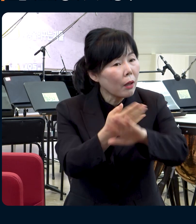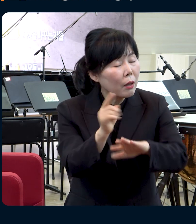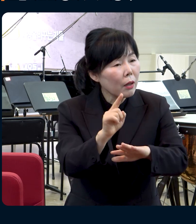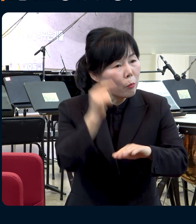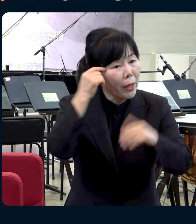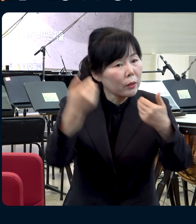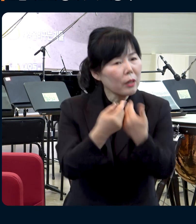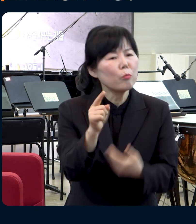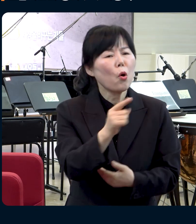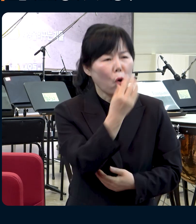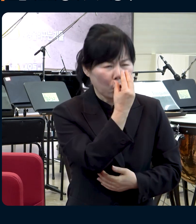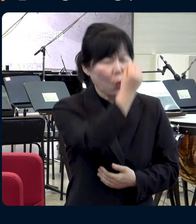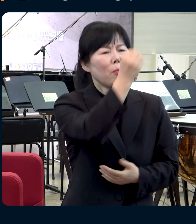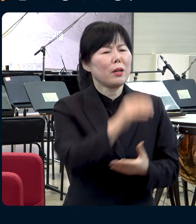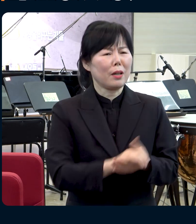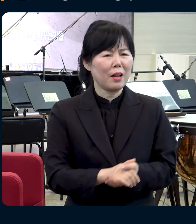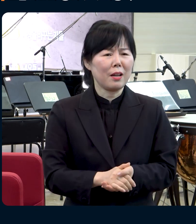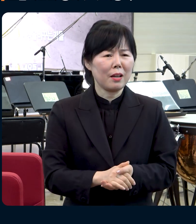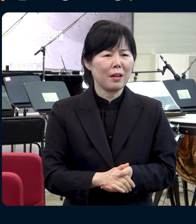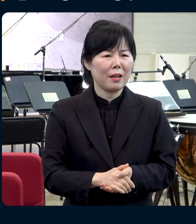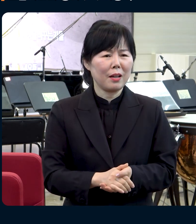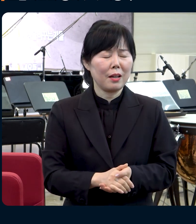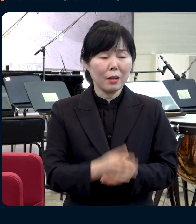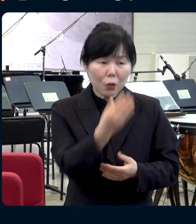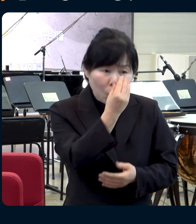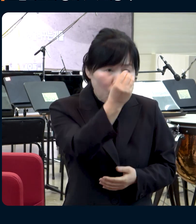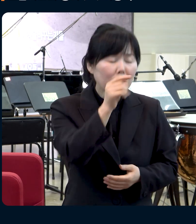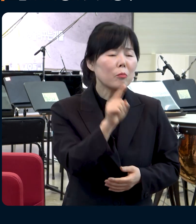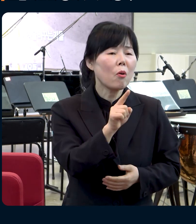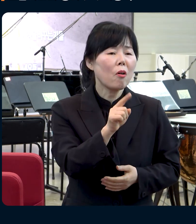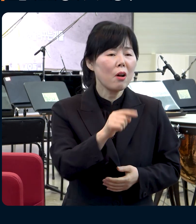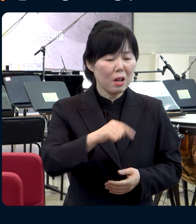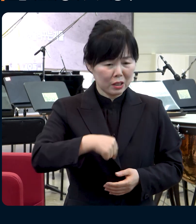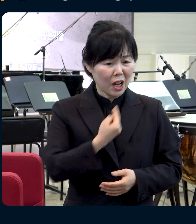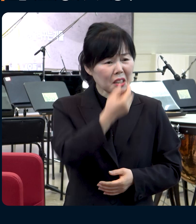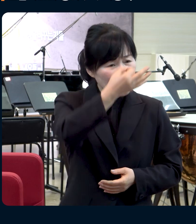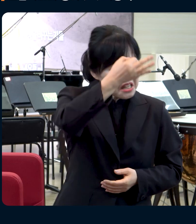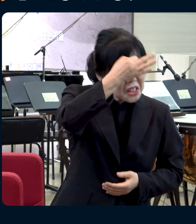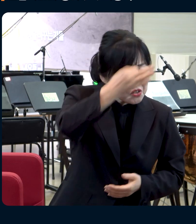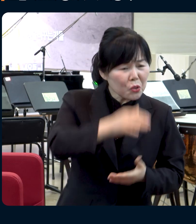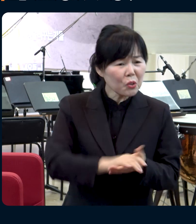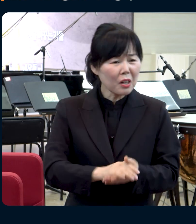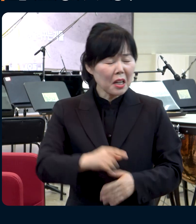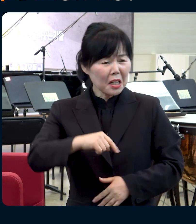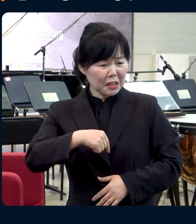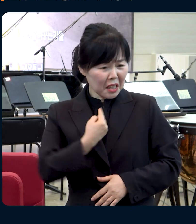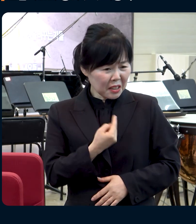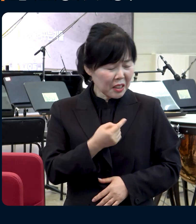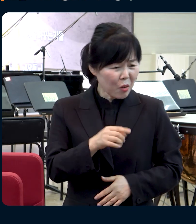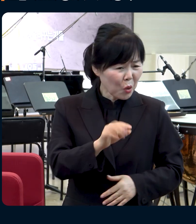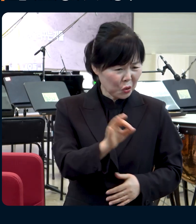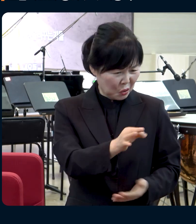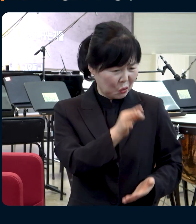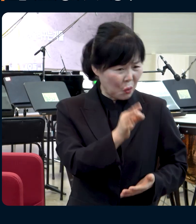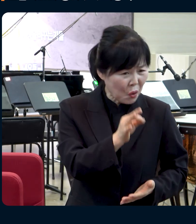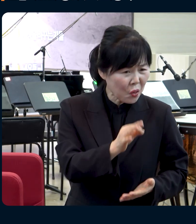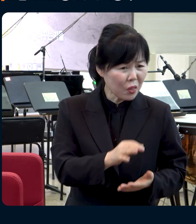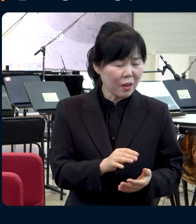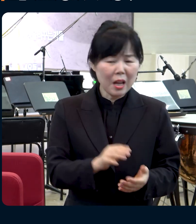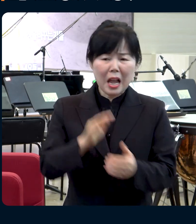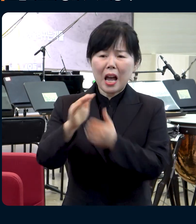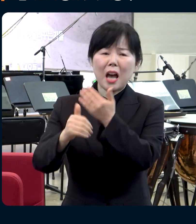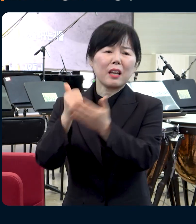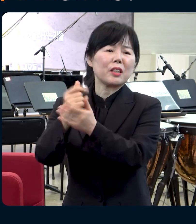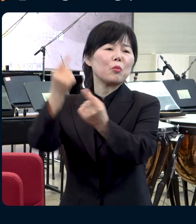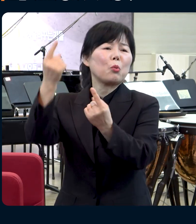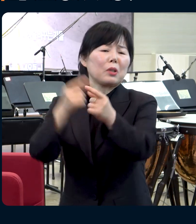교만인 것입니다. 여러분, 교만은 무엇입니까? 자신의 재능과 자신의 배경과 물질을 하나님보다 더